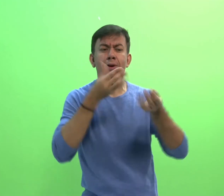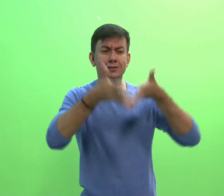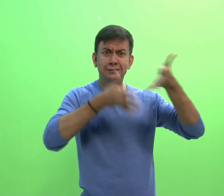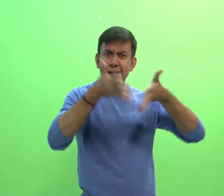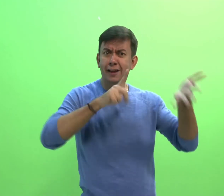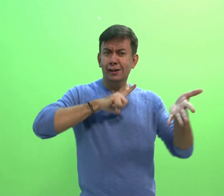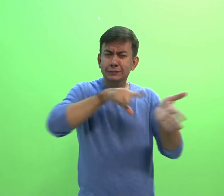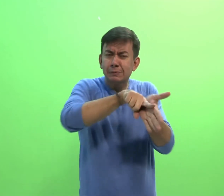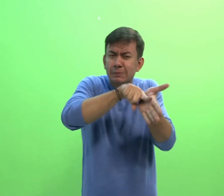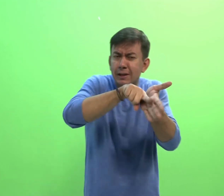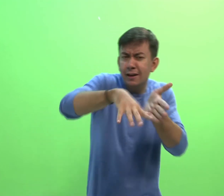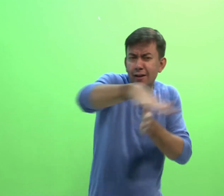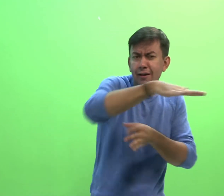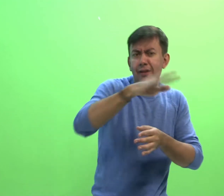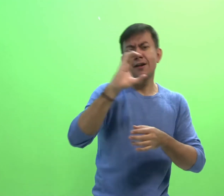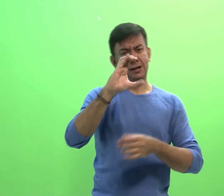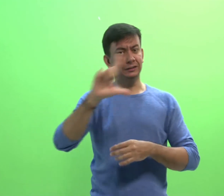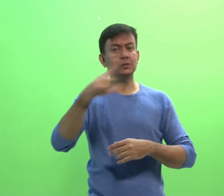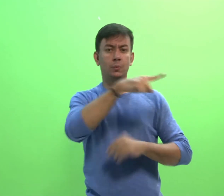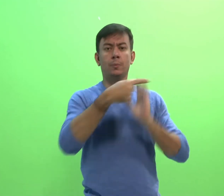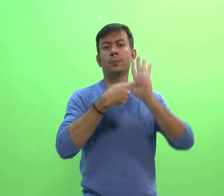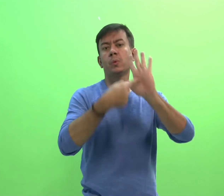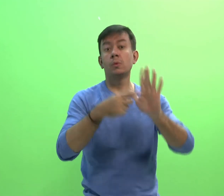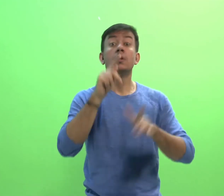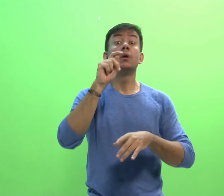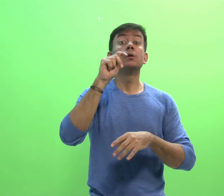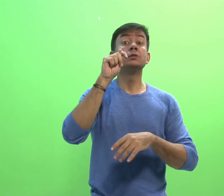se desenvolvia com os classificadores.